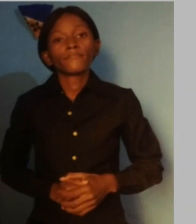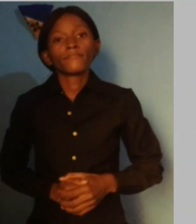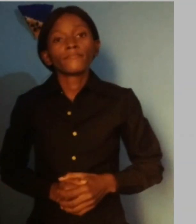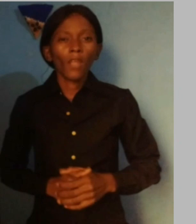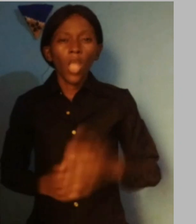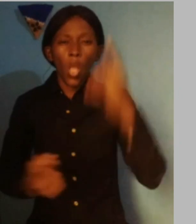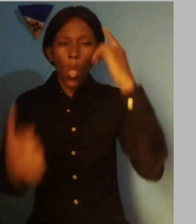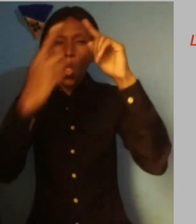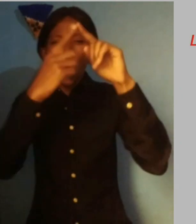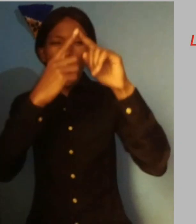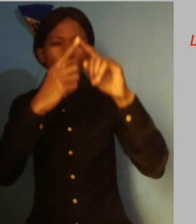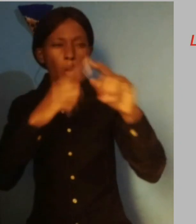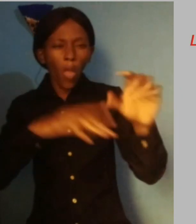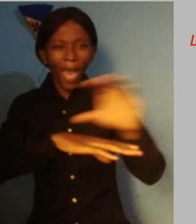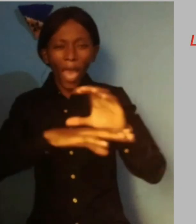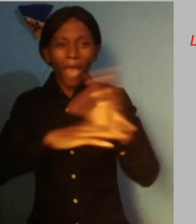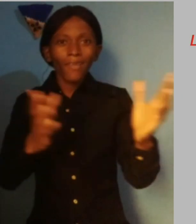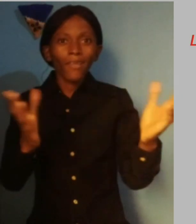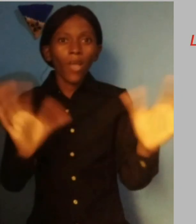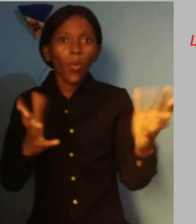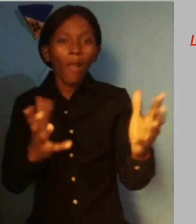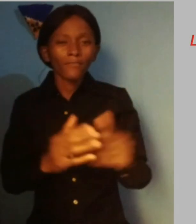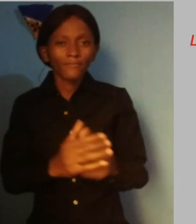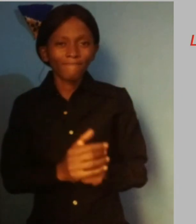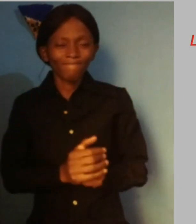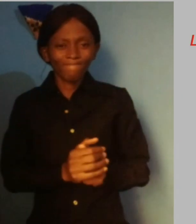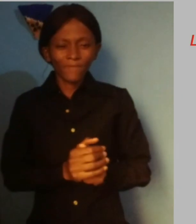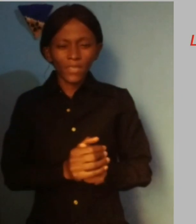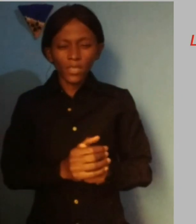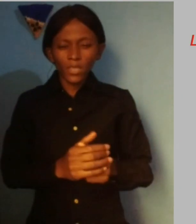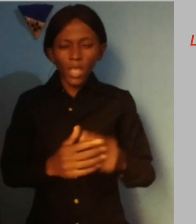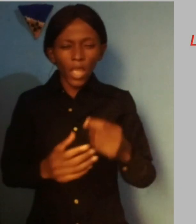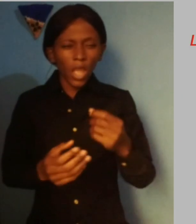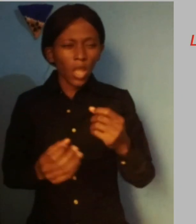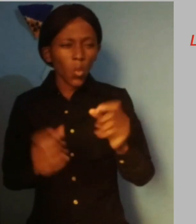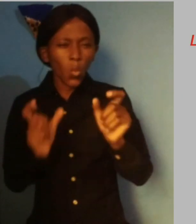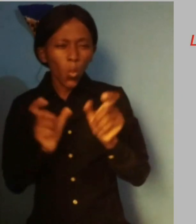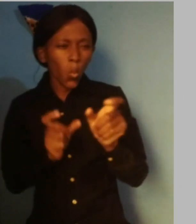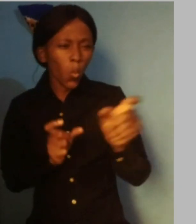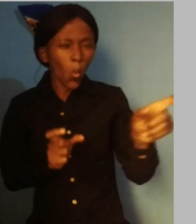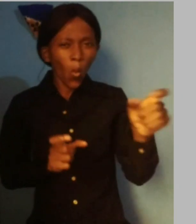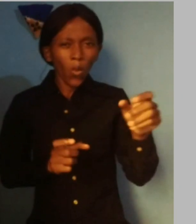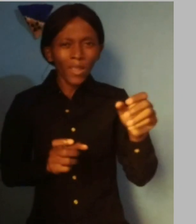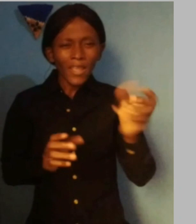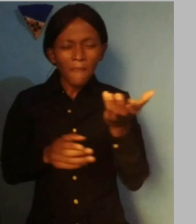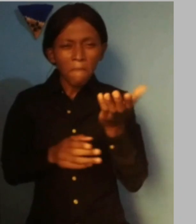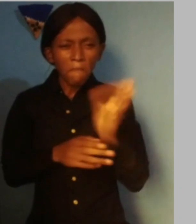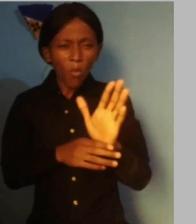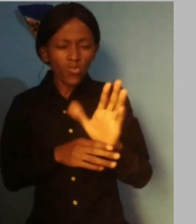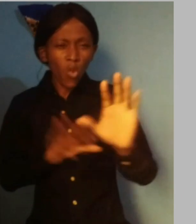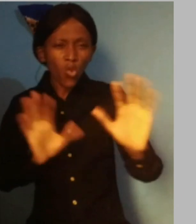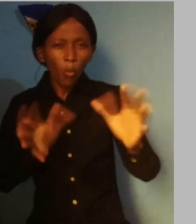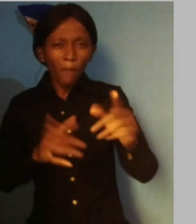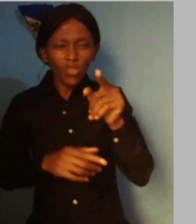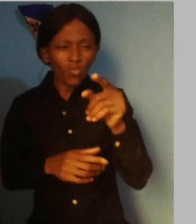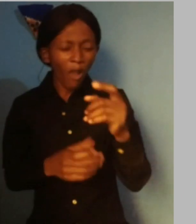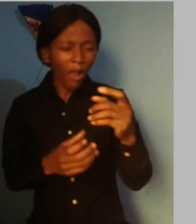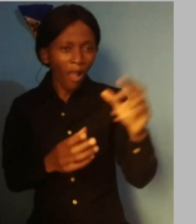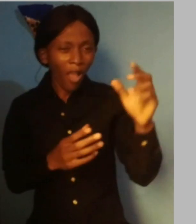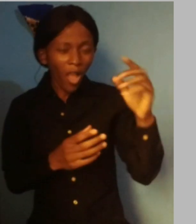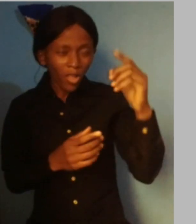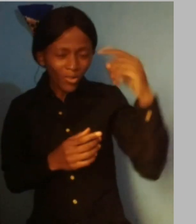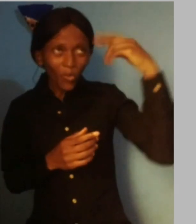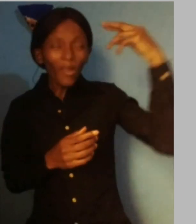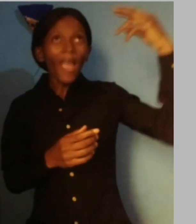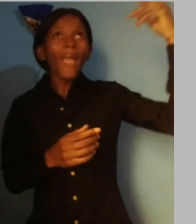de tous les jours. La devise, c'est une brève formule qui exprime un idéal, une manière